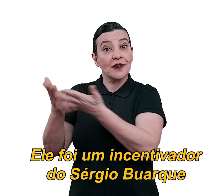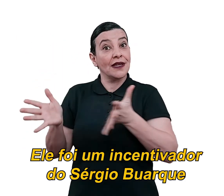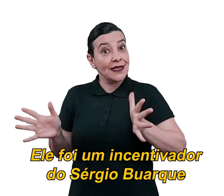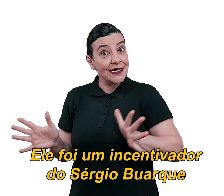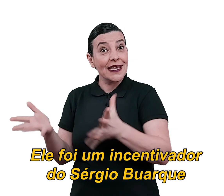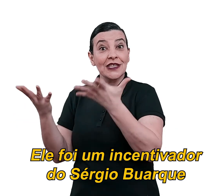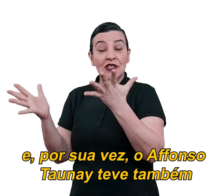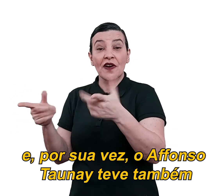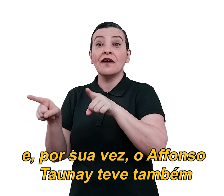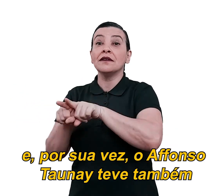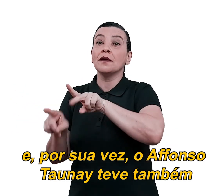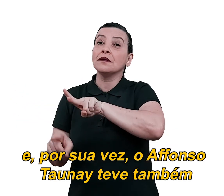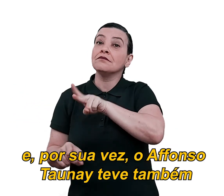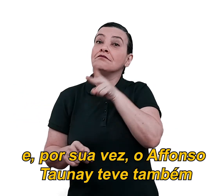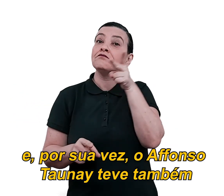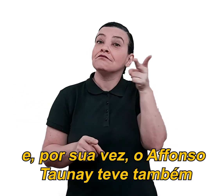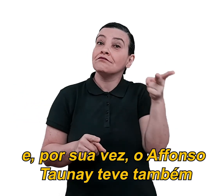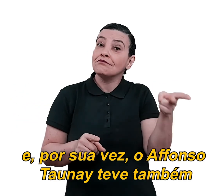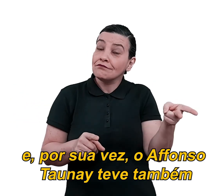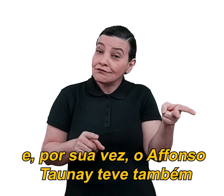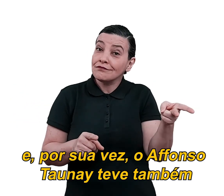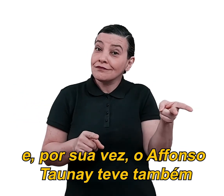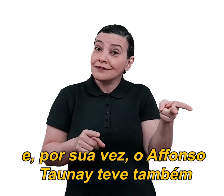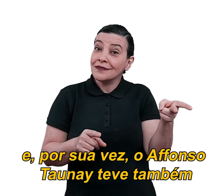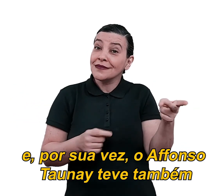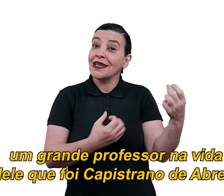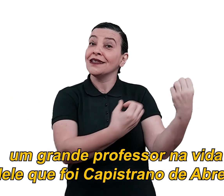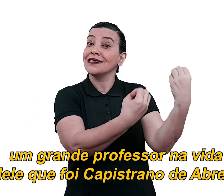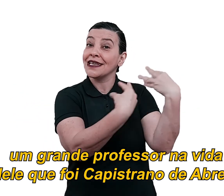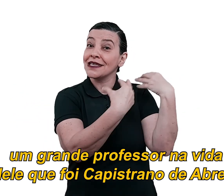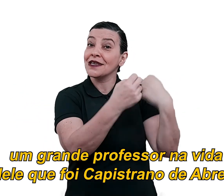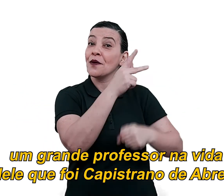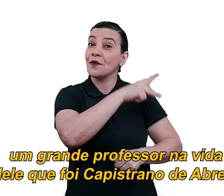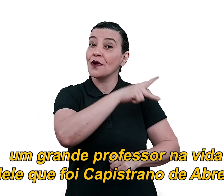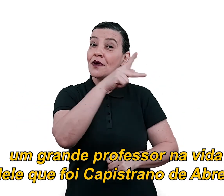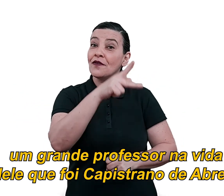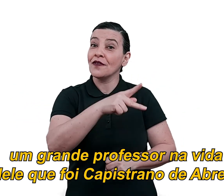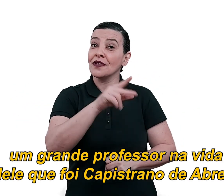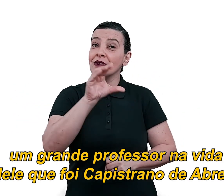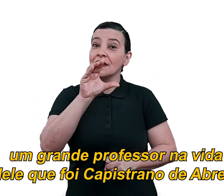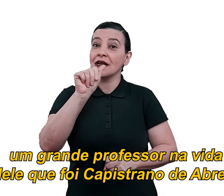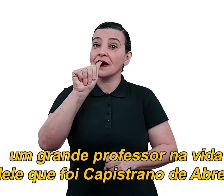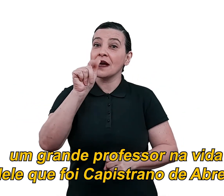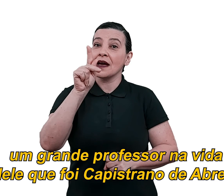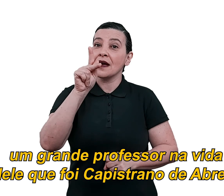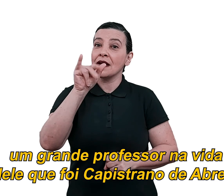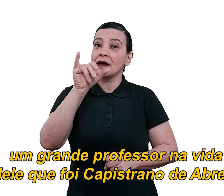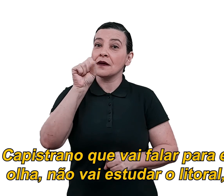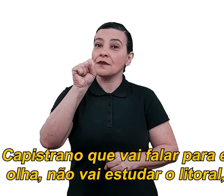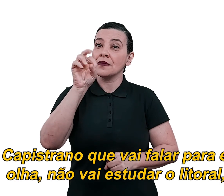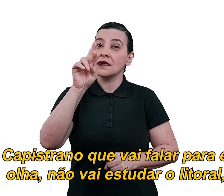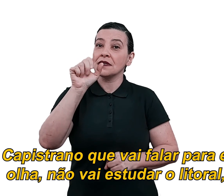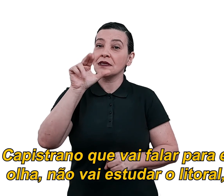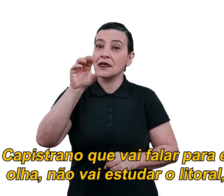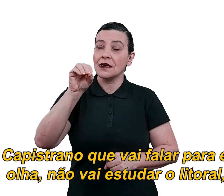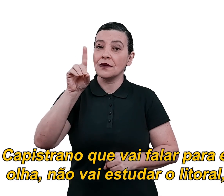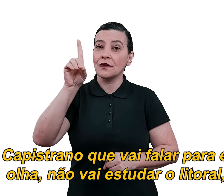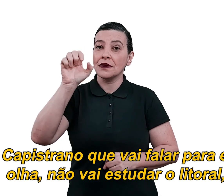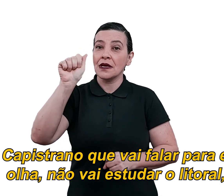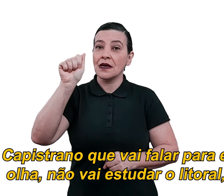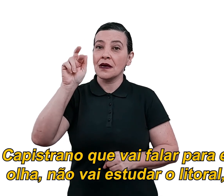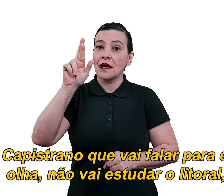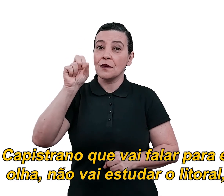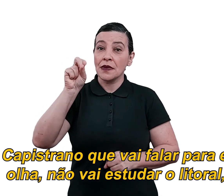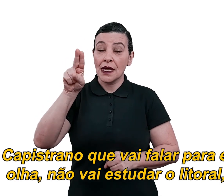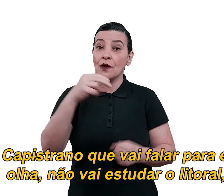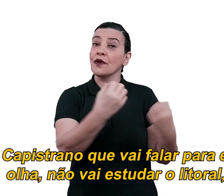Sérgio Buarque, e por sua vez o Afonso Toné teve também um grande professor na vida dele, que foi o Capistrano de Abreu, né? E o